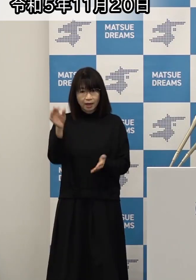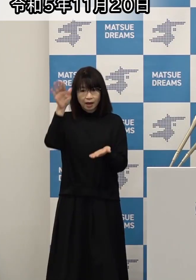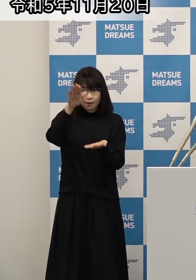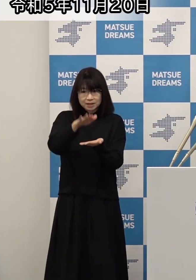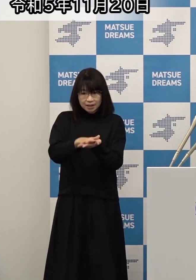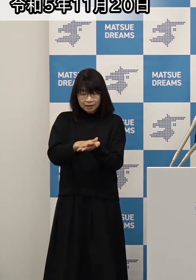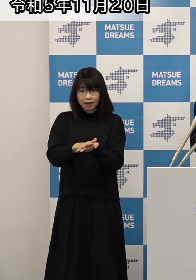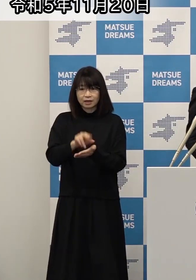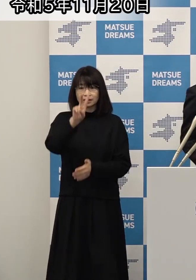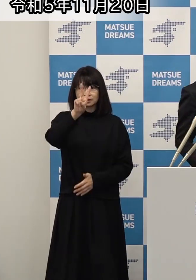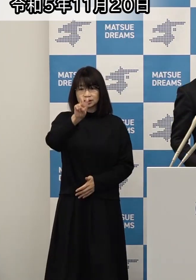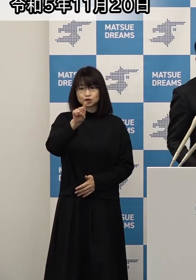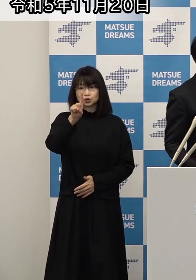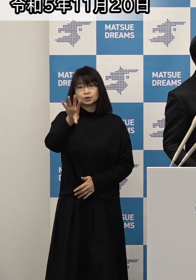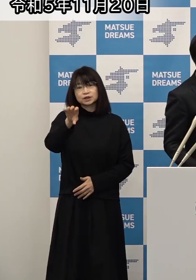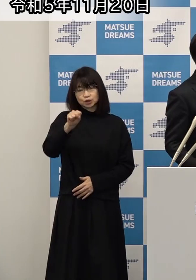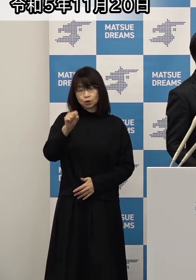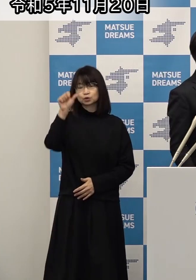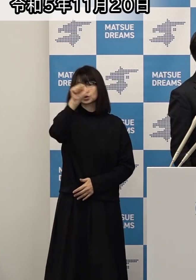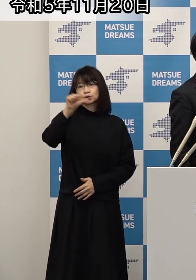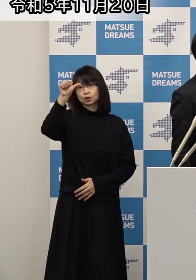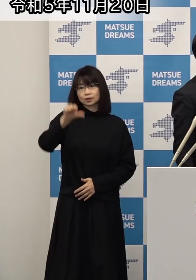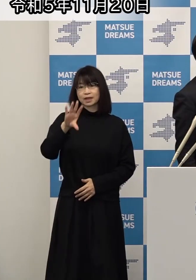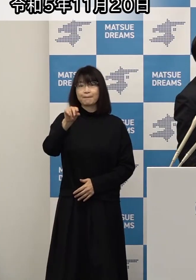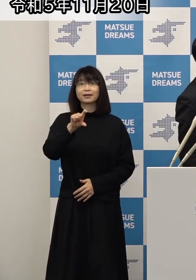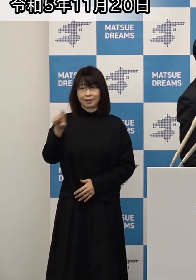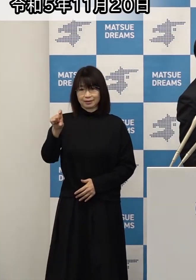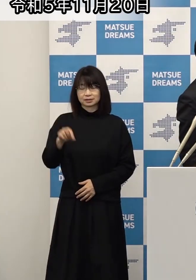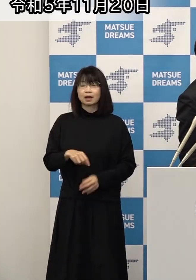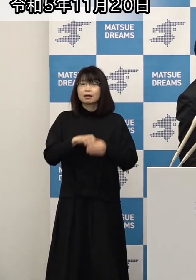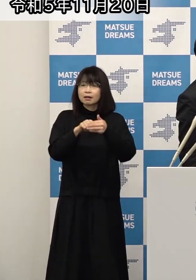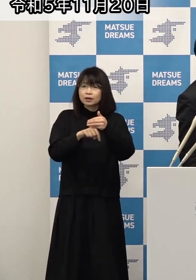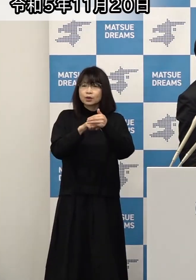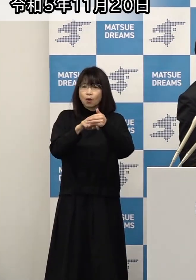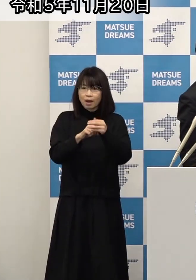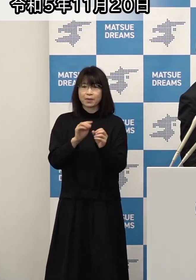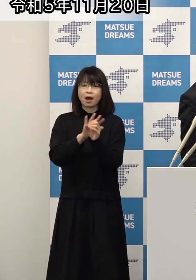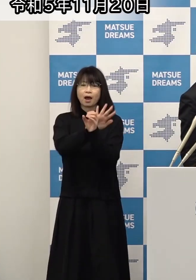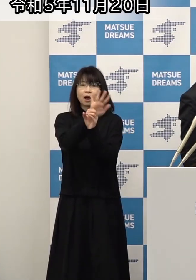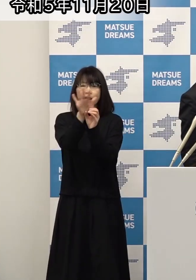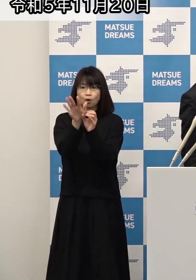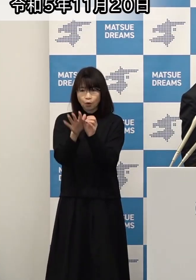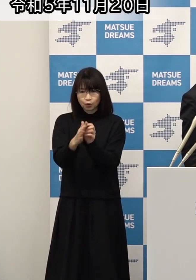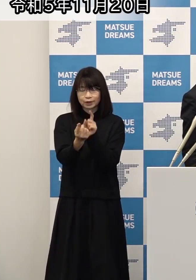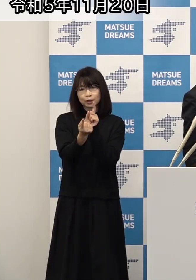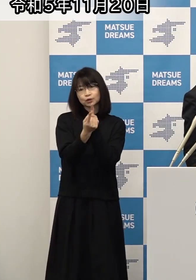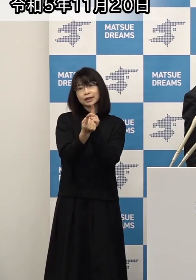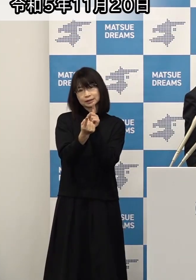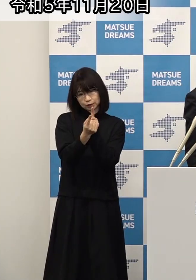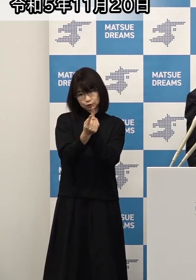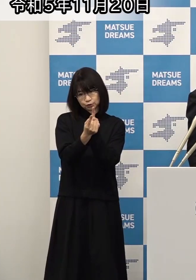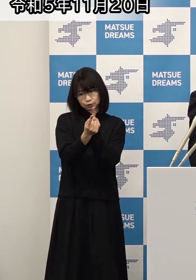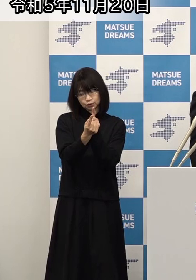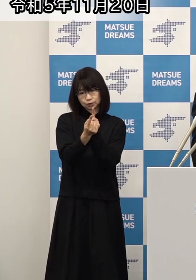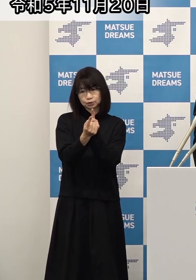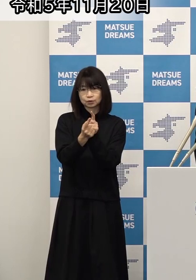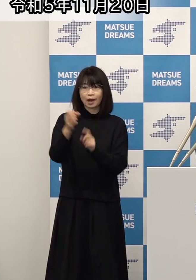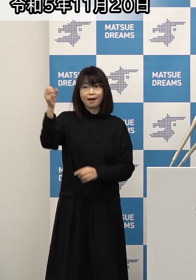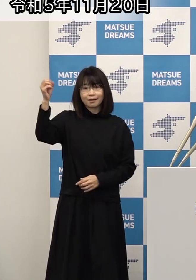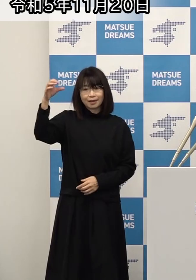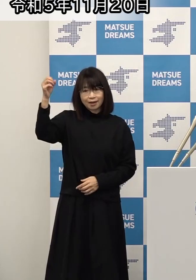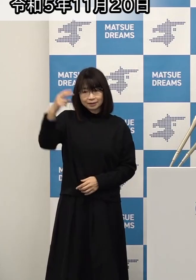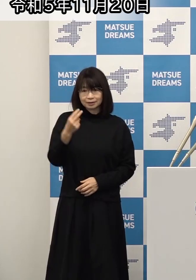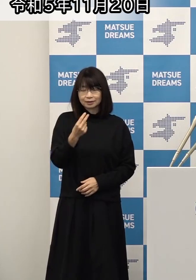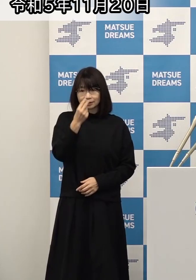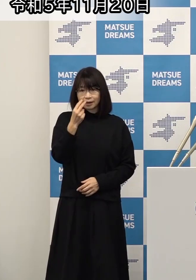5000万となっております。その内訳といたしまして、新型コロナウイルス感染症対策、電力、ガス、食品